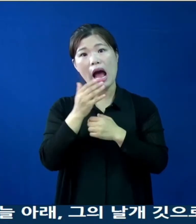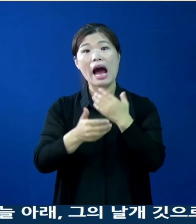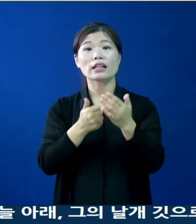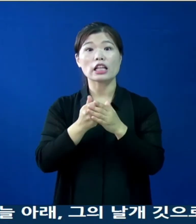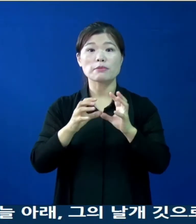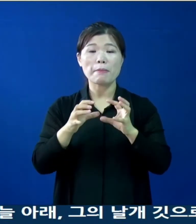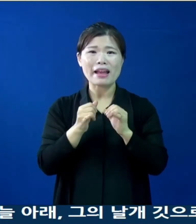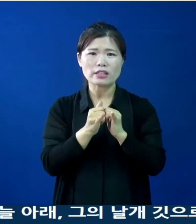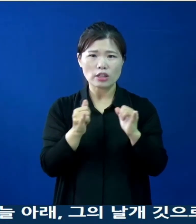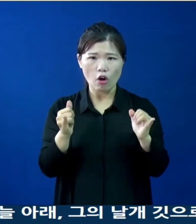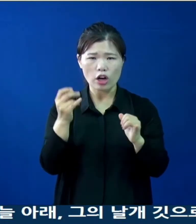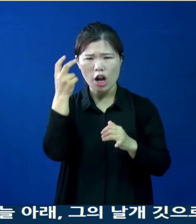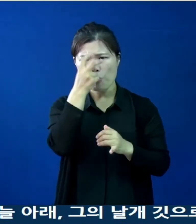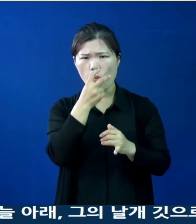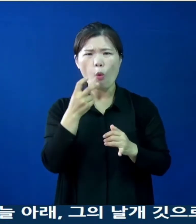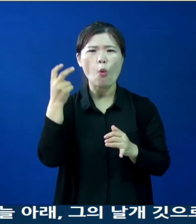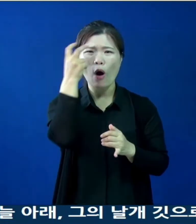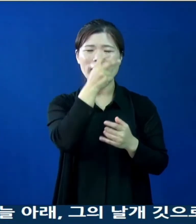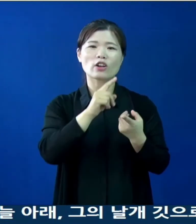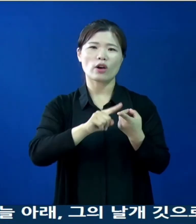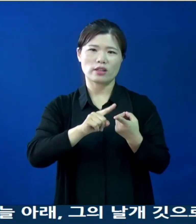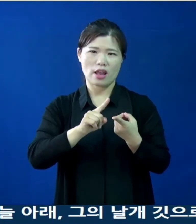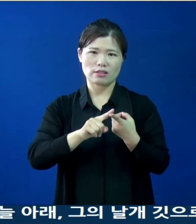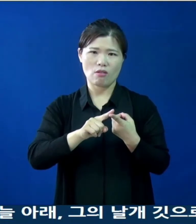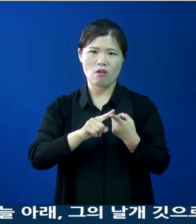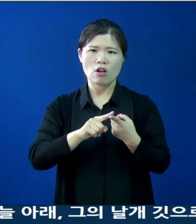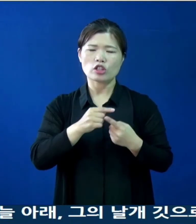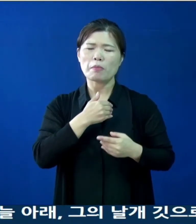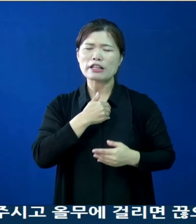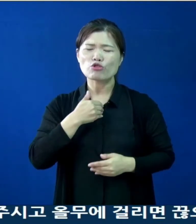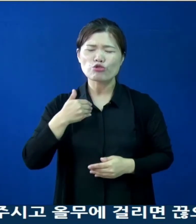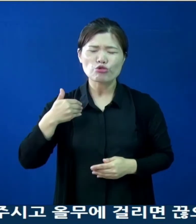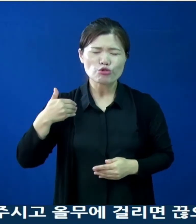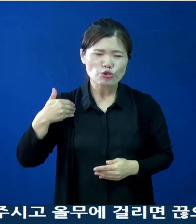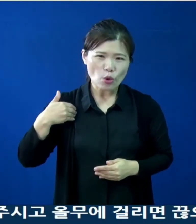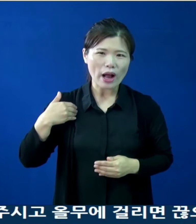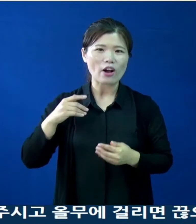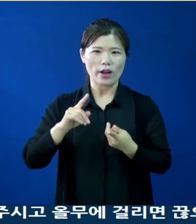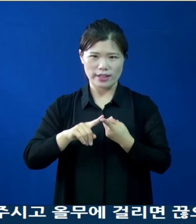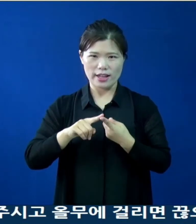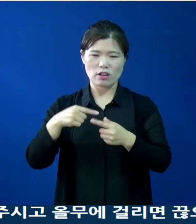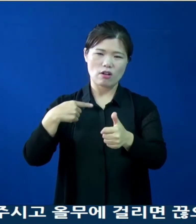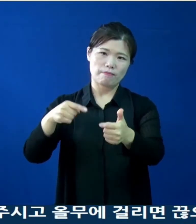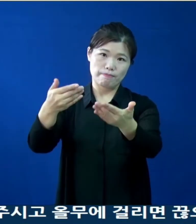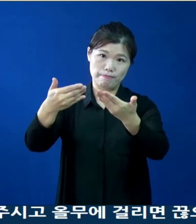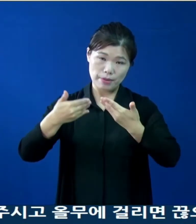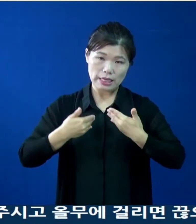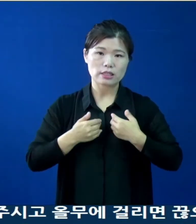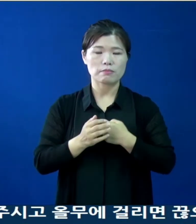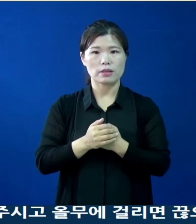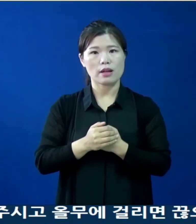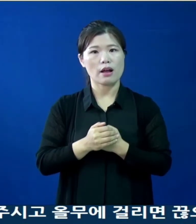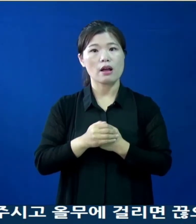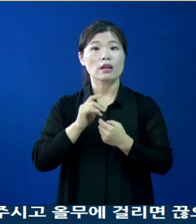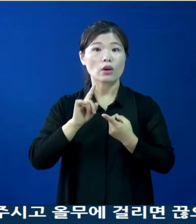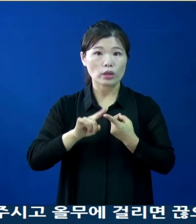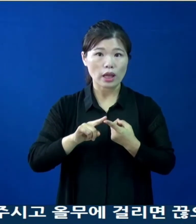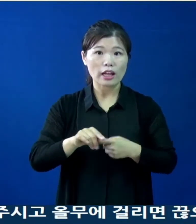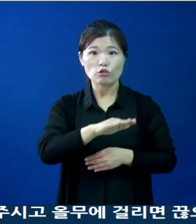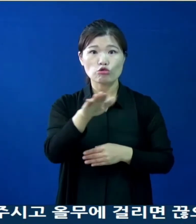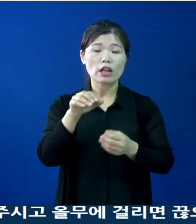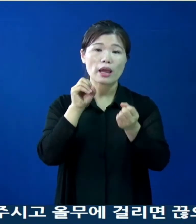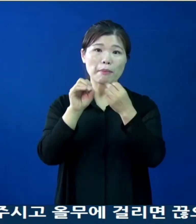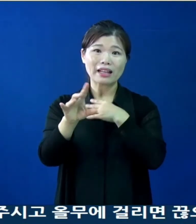보호하는 것이 얼마나 충족한 것인가를 가르쳐주는 거죠. 여기에 대한 우리의